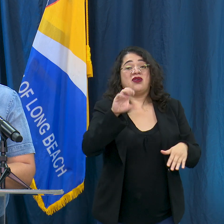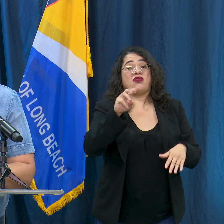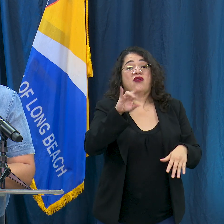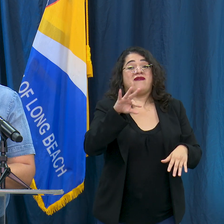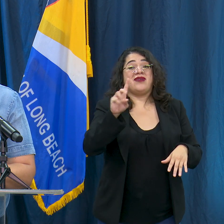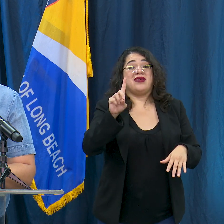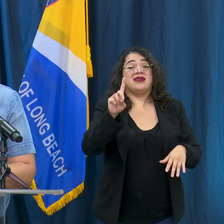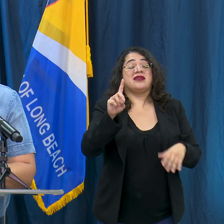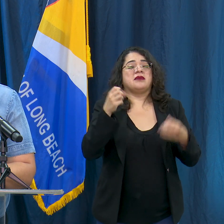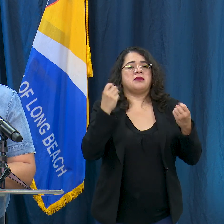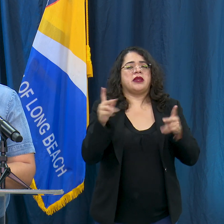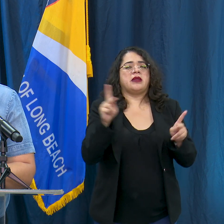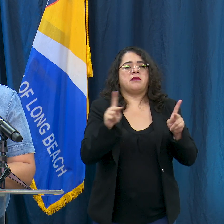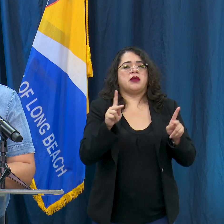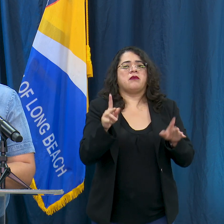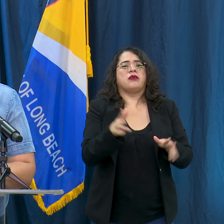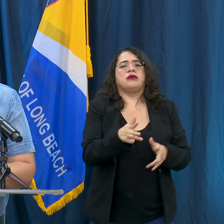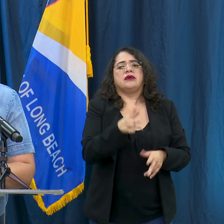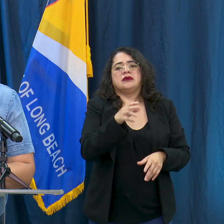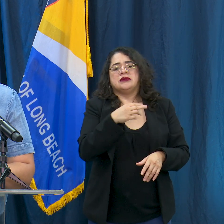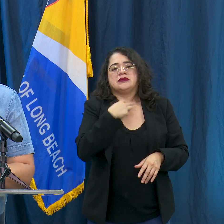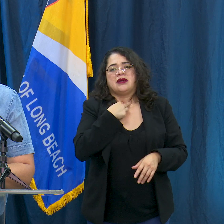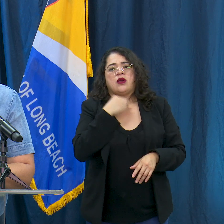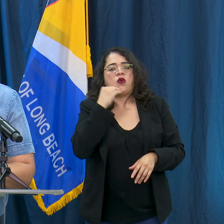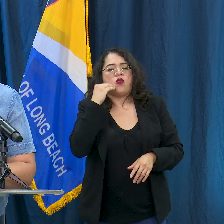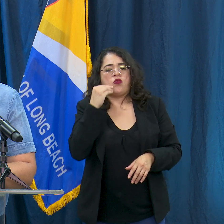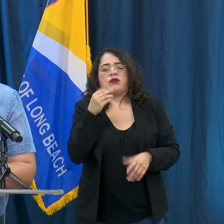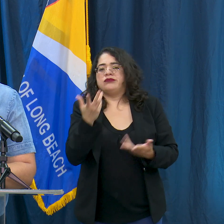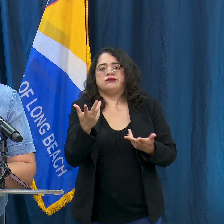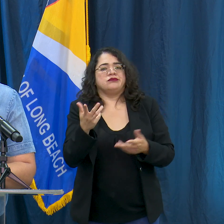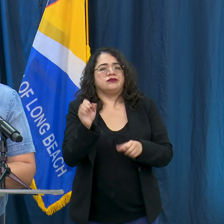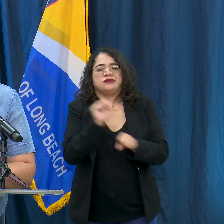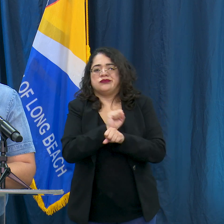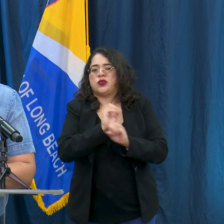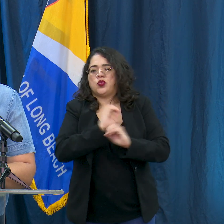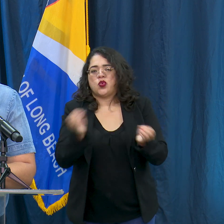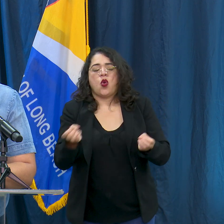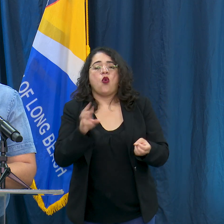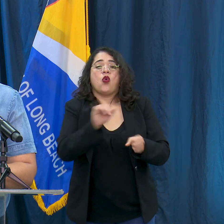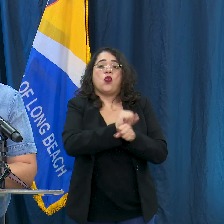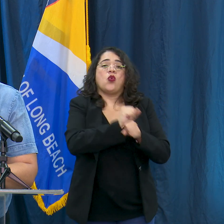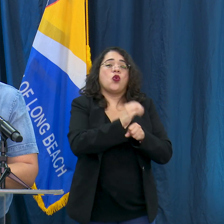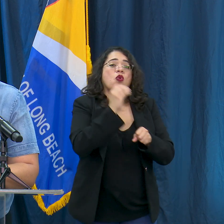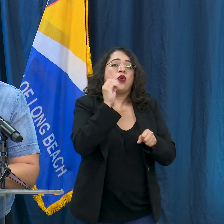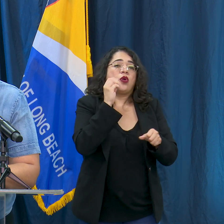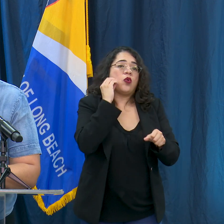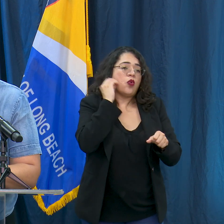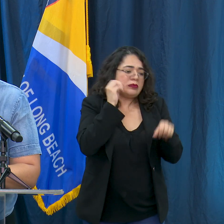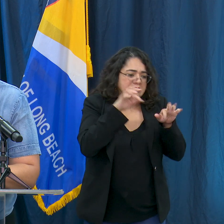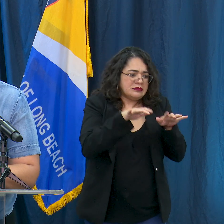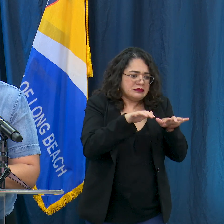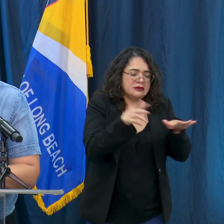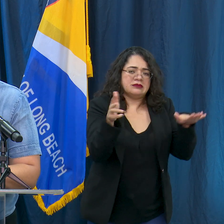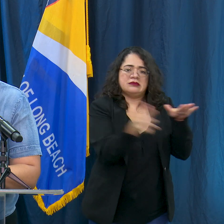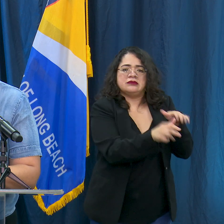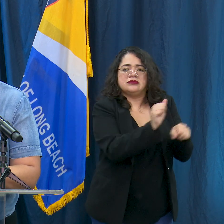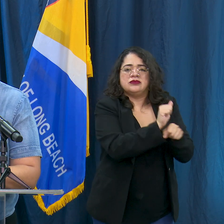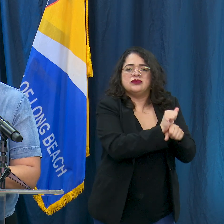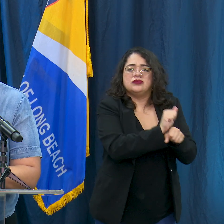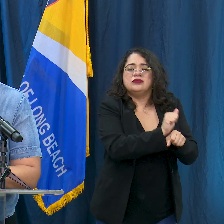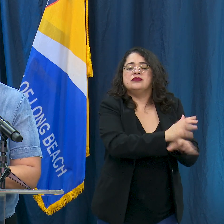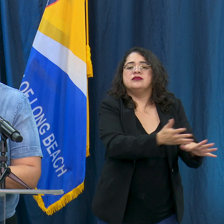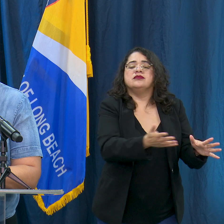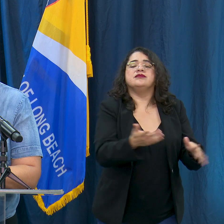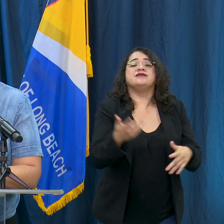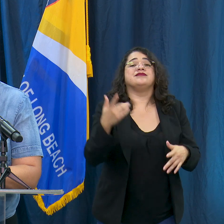trabajando desde casa o no pueden pagar su multa de estacionamiento. Teniendo esto en cuenta, anoche la alcaldía también votamos para extender